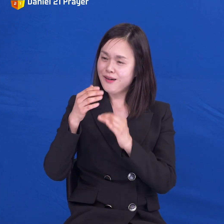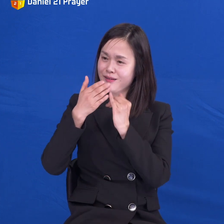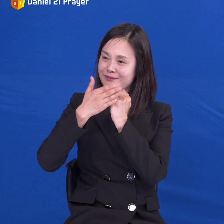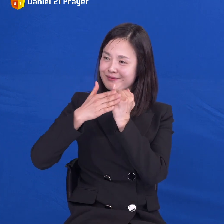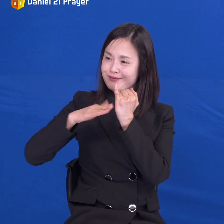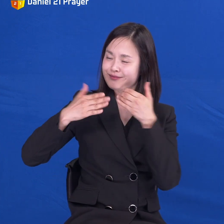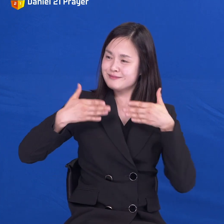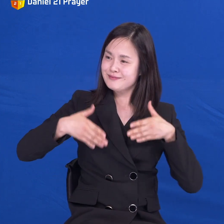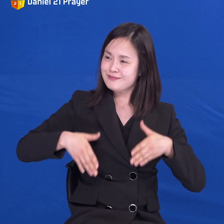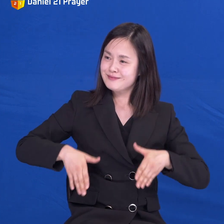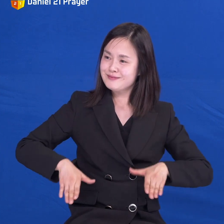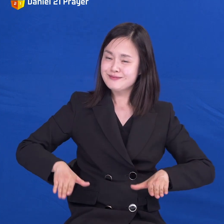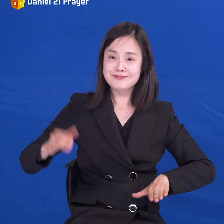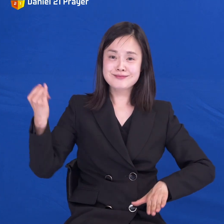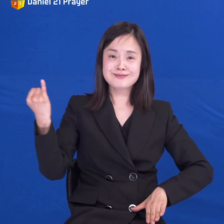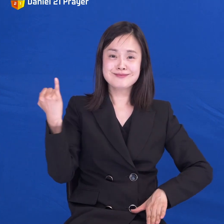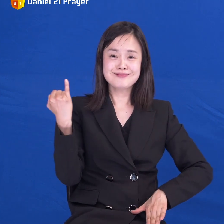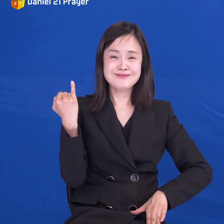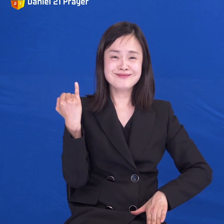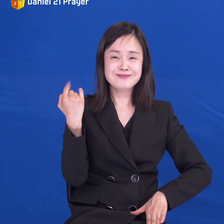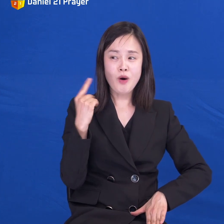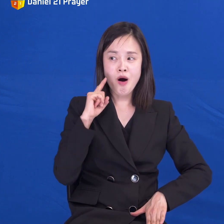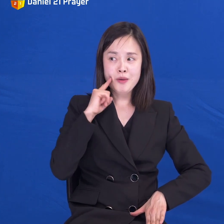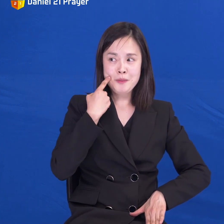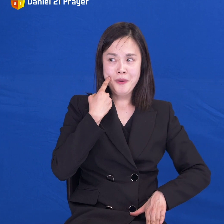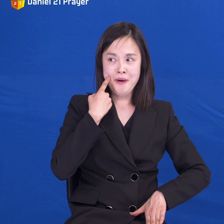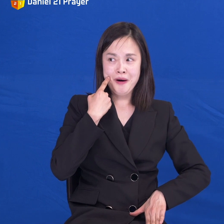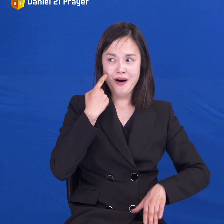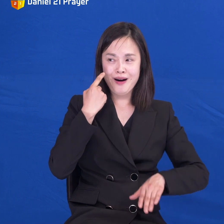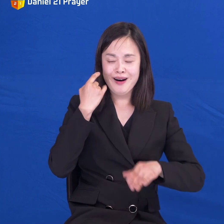오늘 그 여자가 여기에 따라왔습니다.